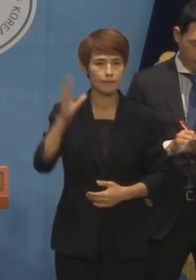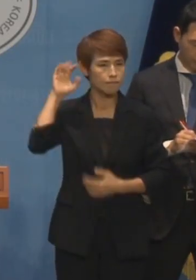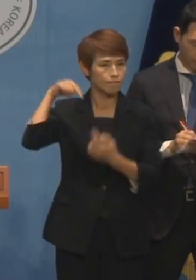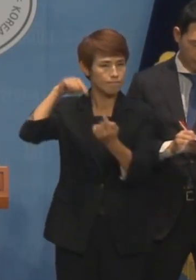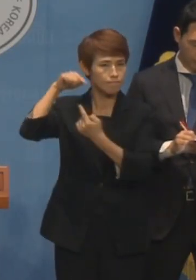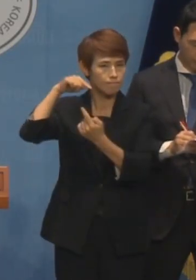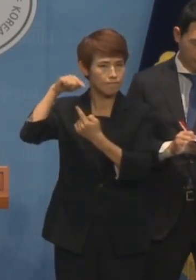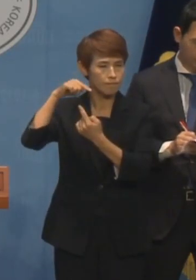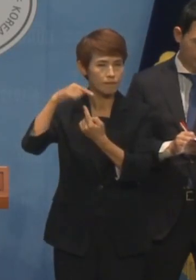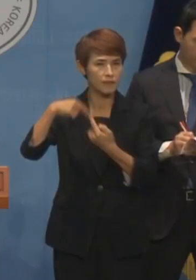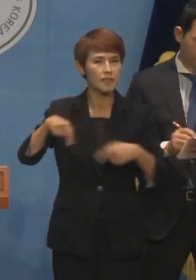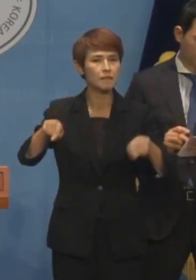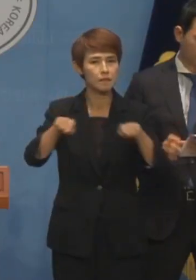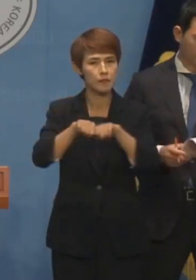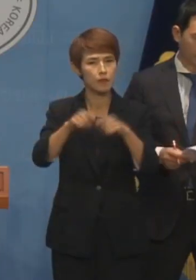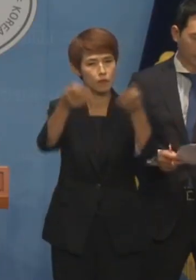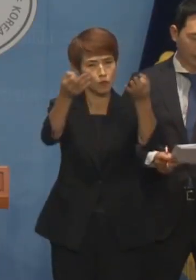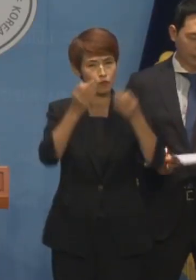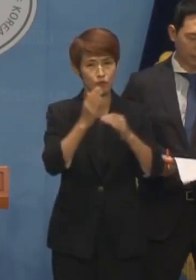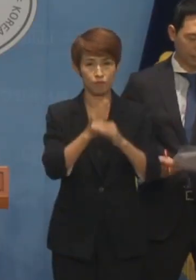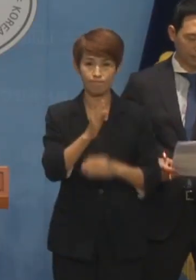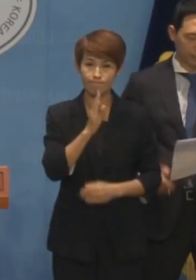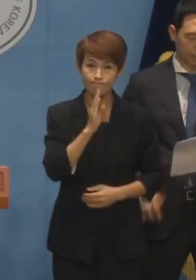인사청문회를 하고 있다고 생각하는데요.